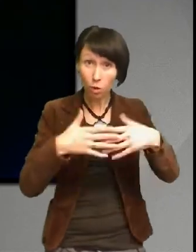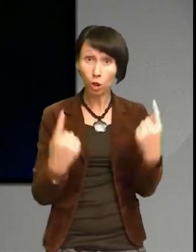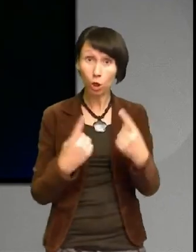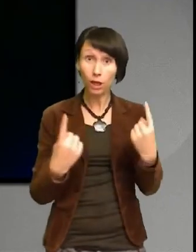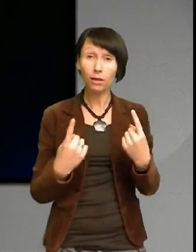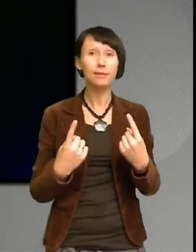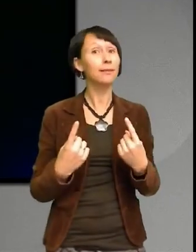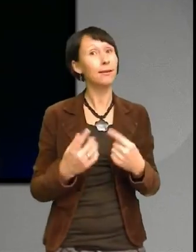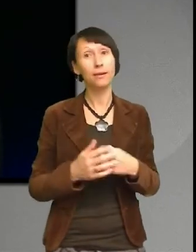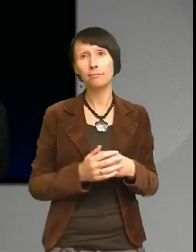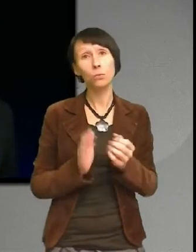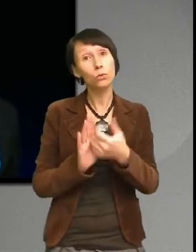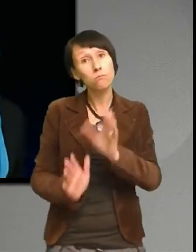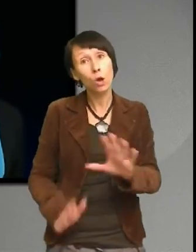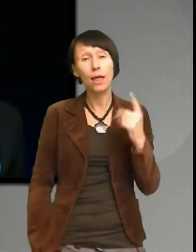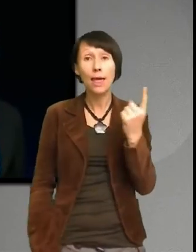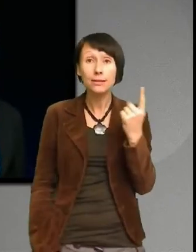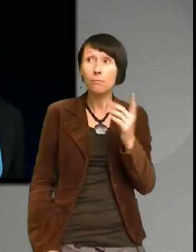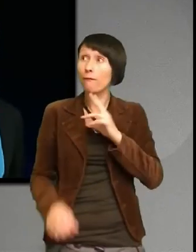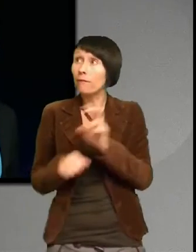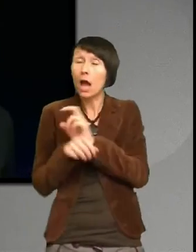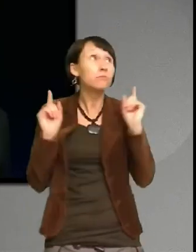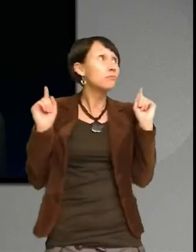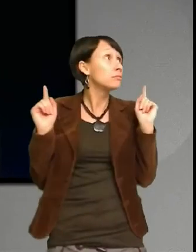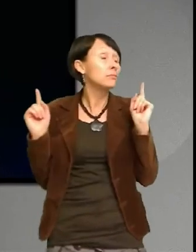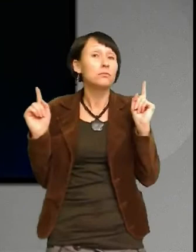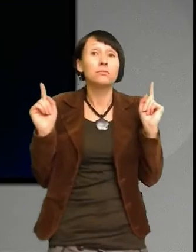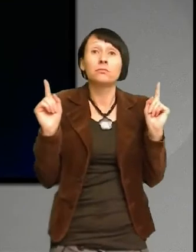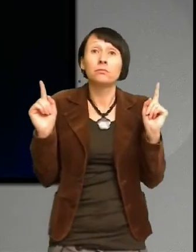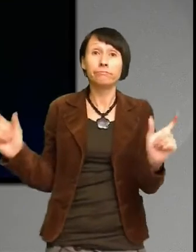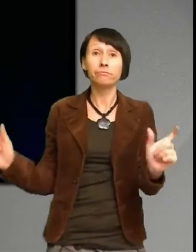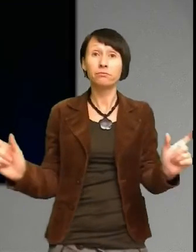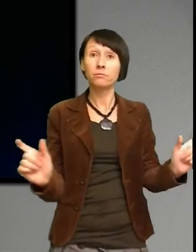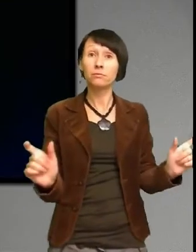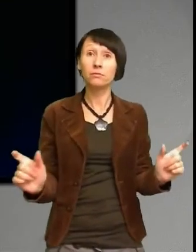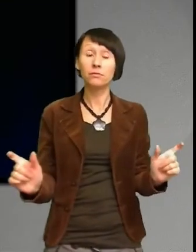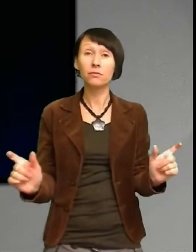runt omkring sig. För att de ska vara säkra på att ingenting kommer att hända dem.